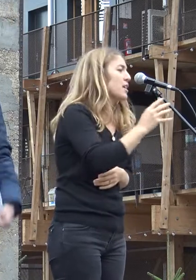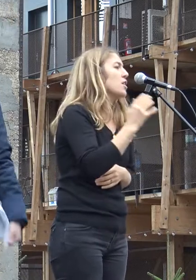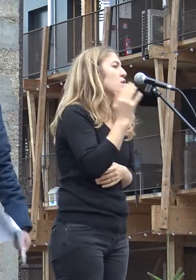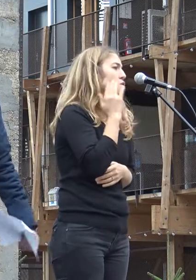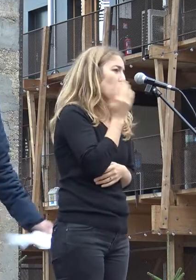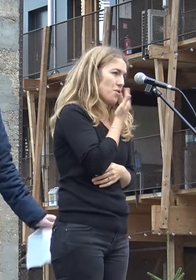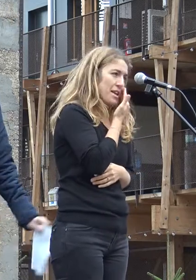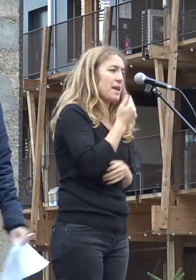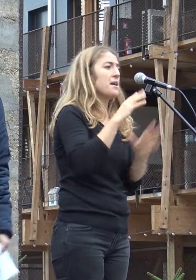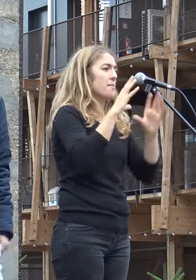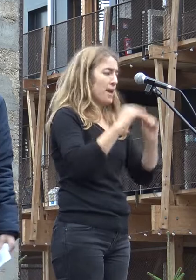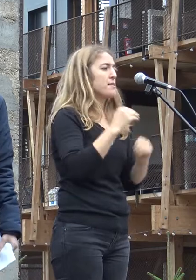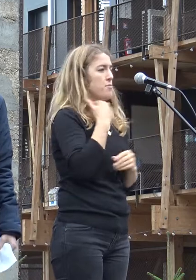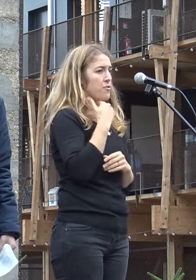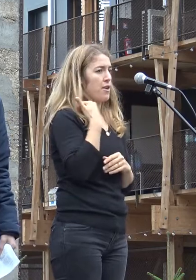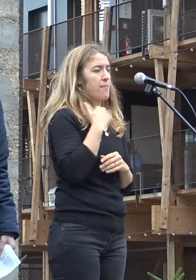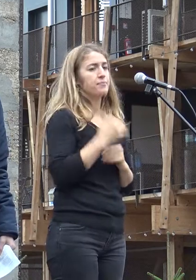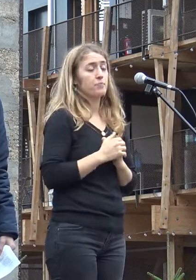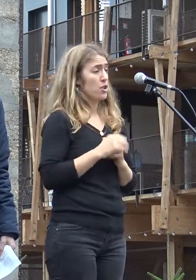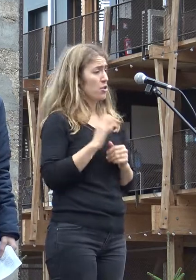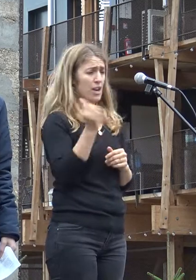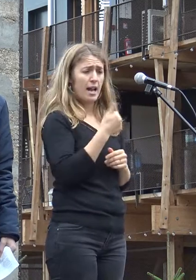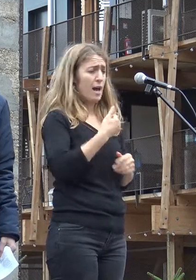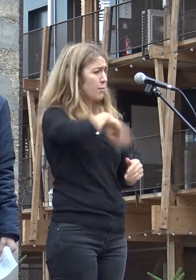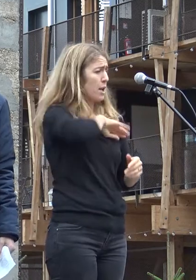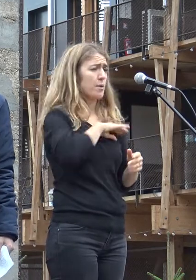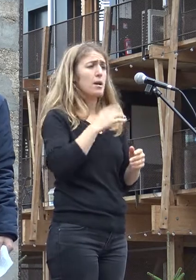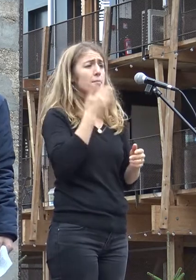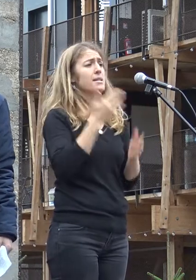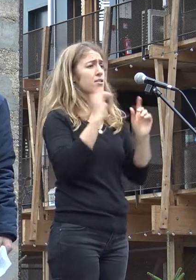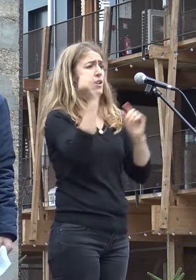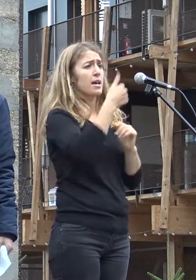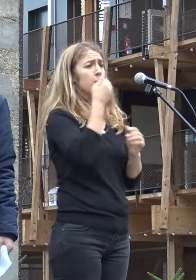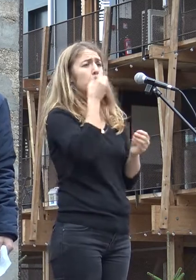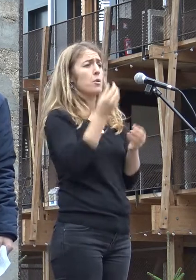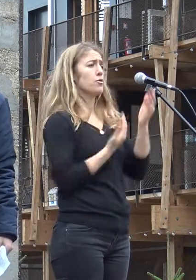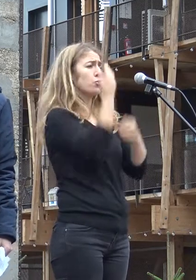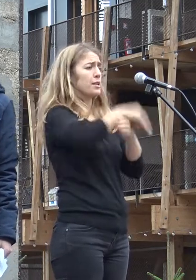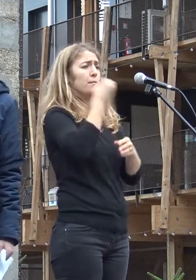Bouffet. Nous sommes toutes et tous concernés. Merci à vous. Bonne journée, bonne marche.